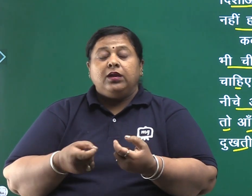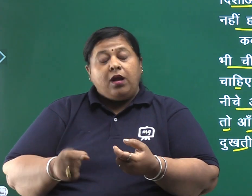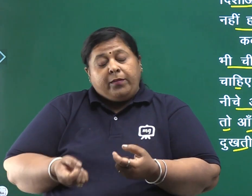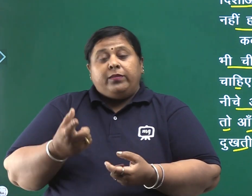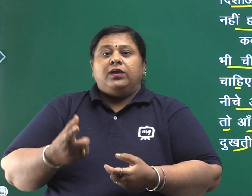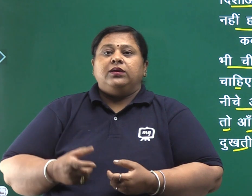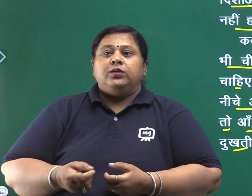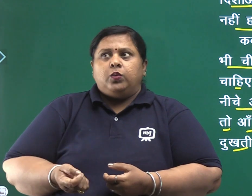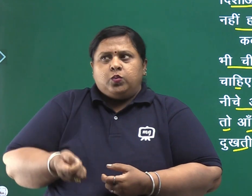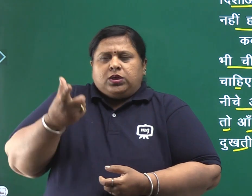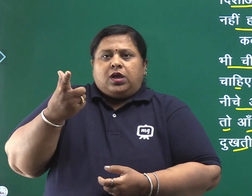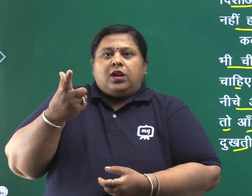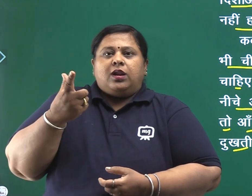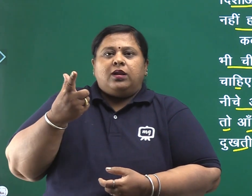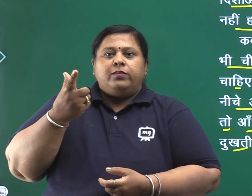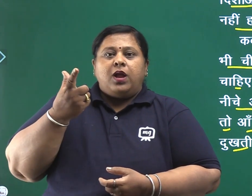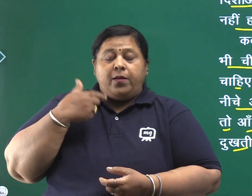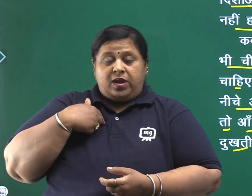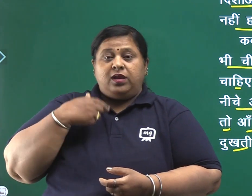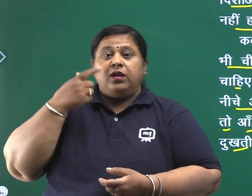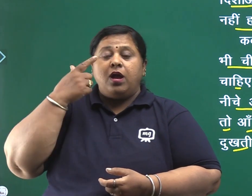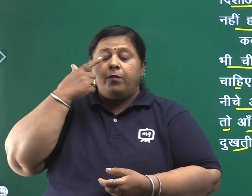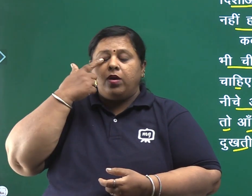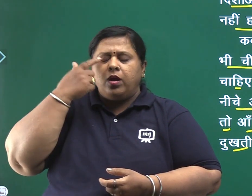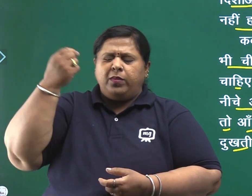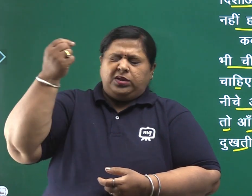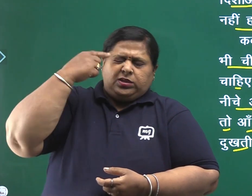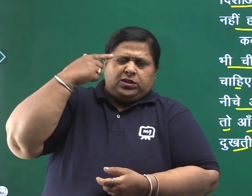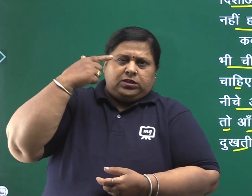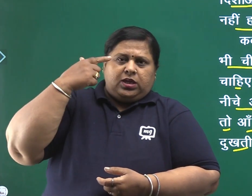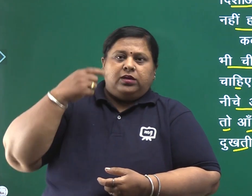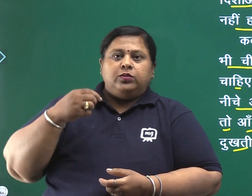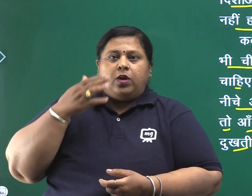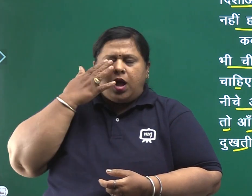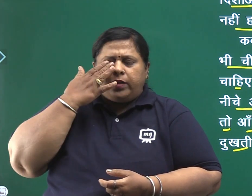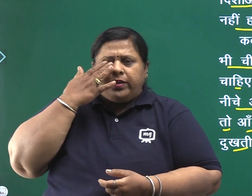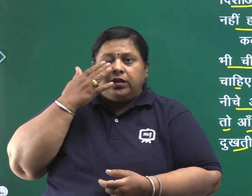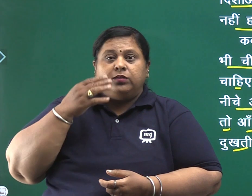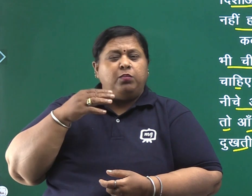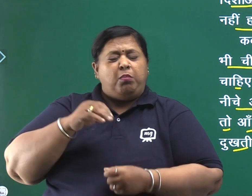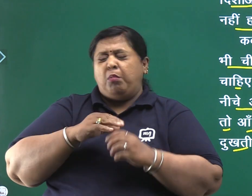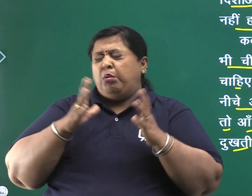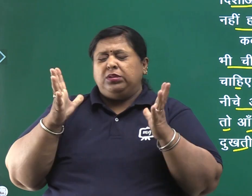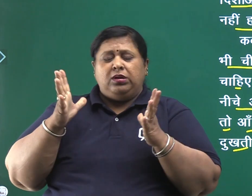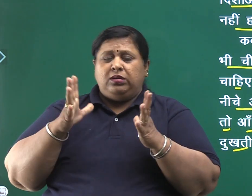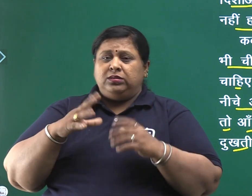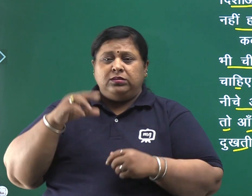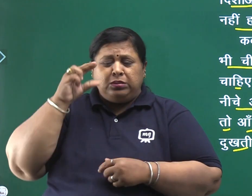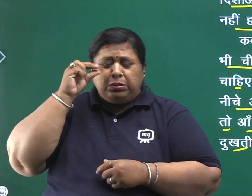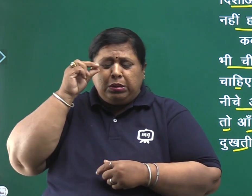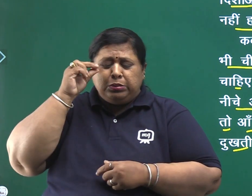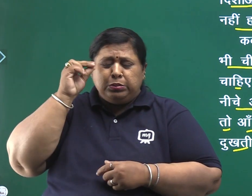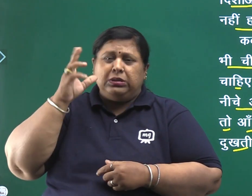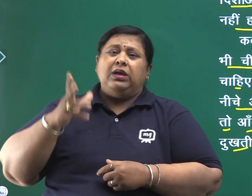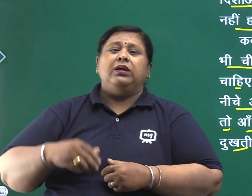भी उछलकर हमारी आँख में गिर जाए तो आँख में बहुत ज़्यादा दर्द